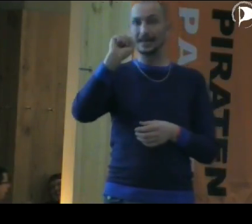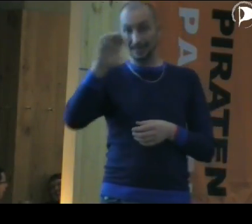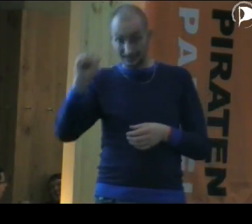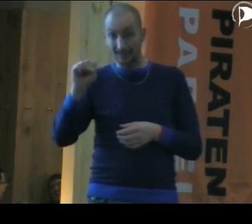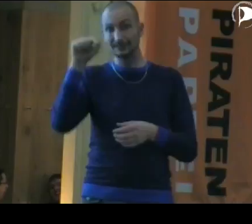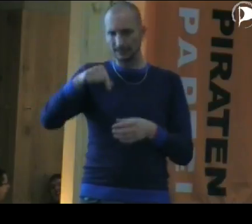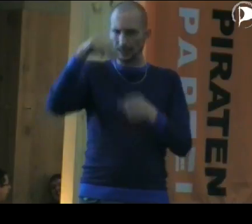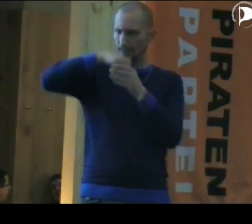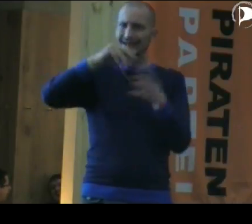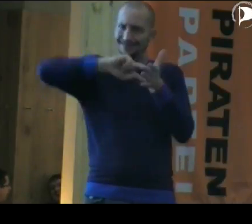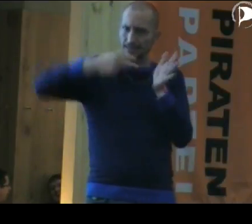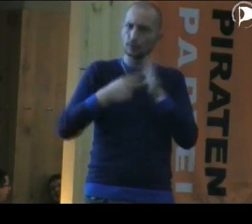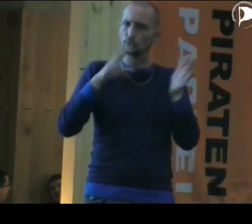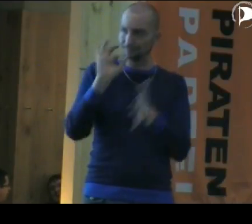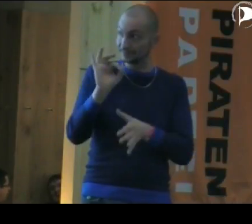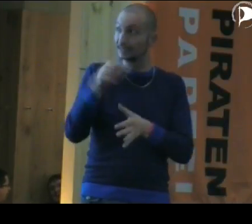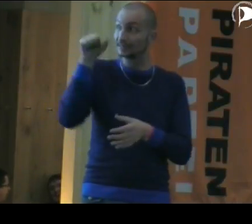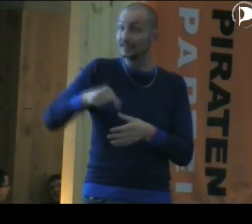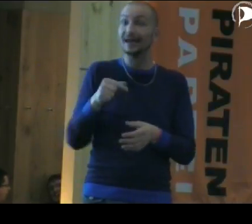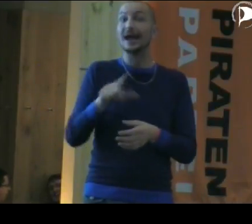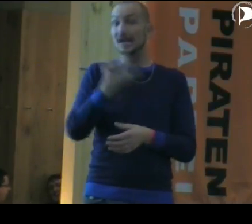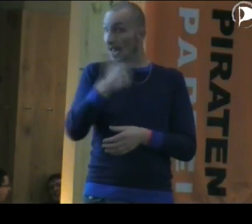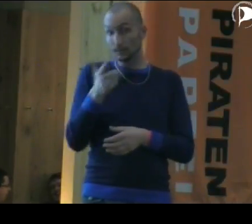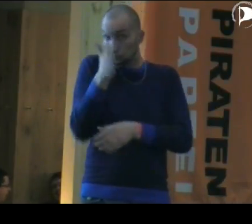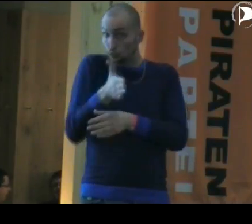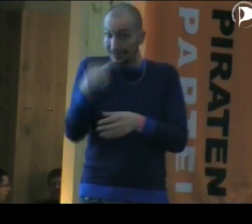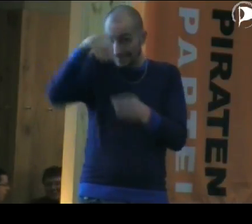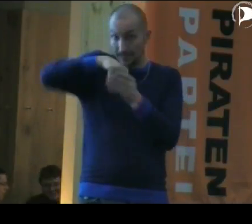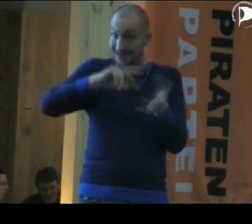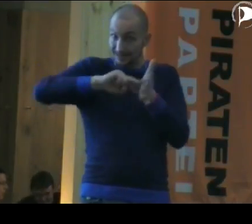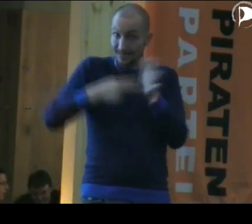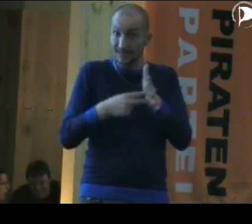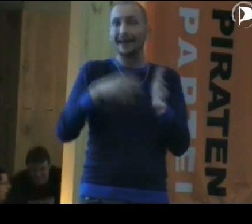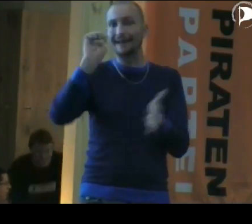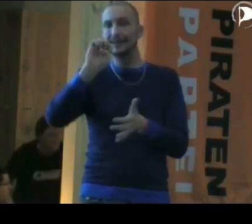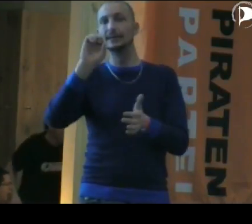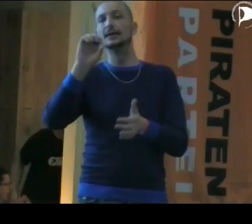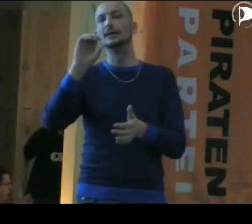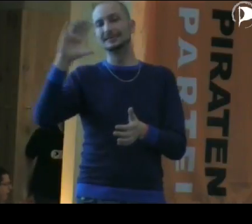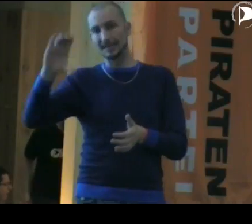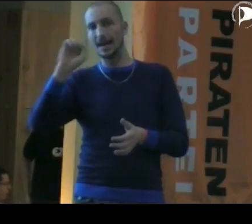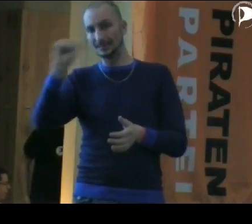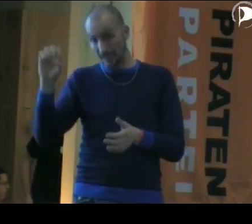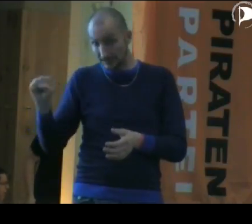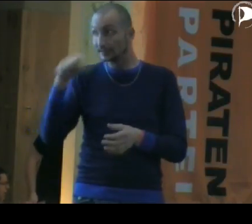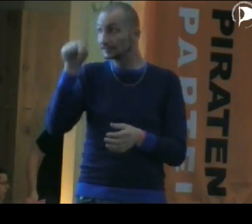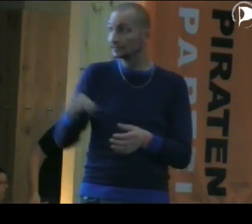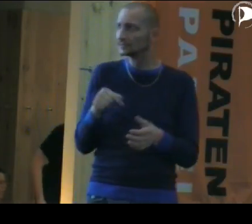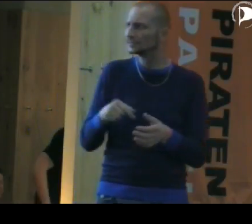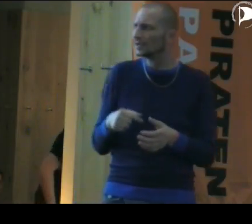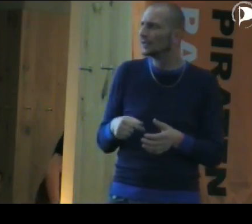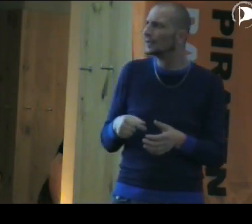aber bis heute kein einziger die ccs ist nicht durchs feuer ist bemerkt für die butterseite